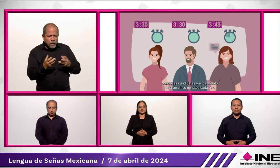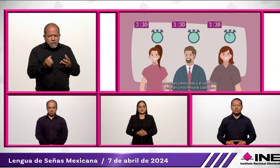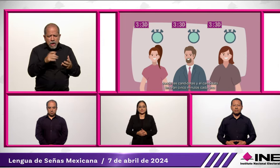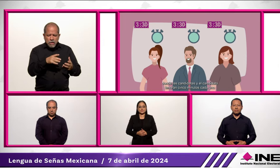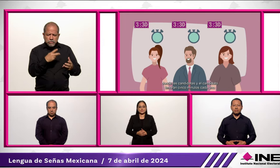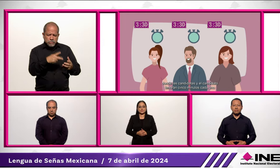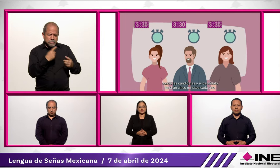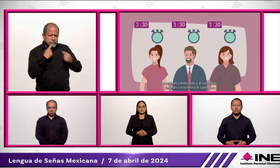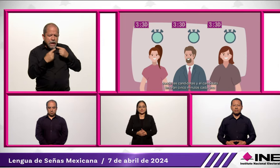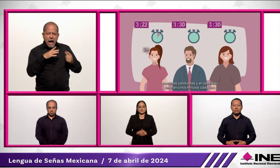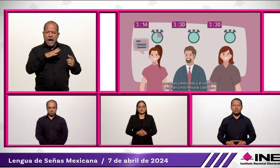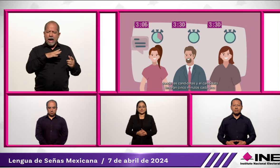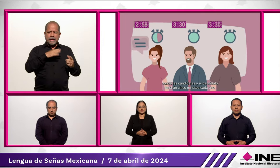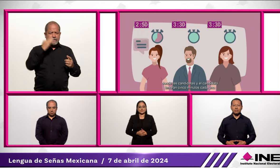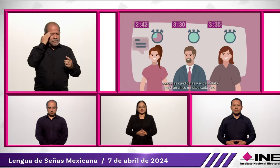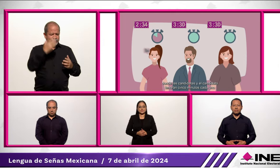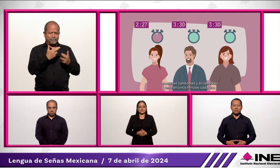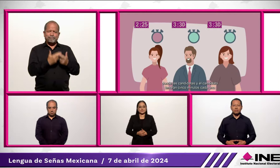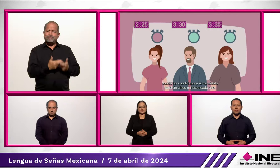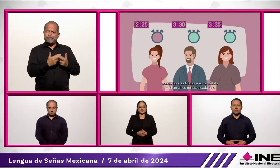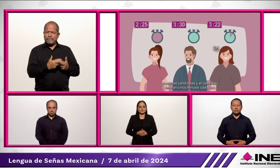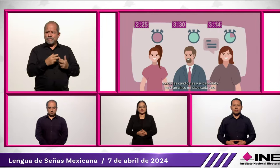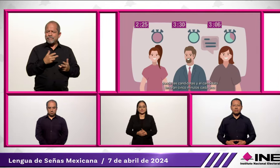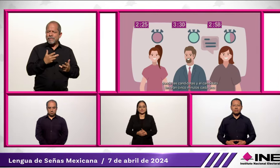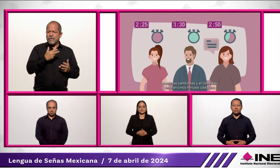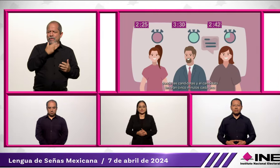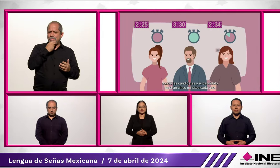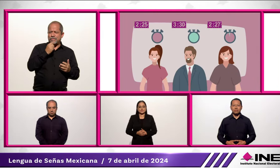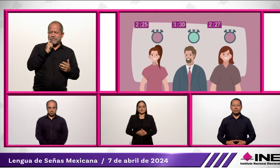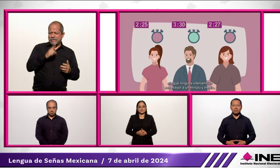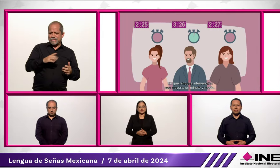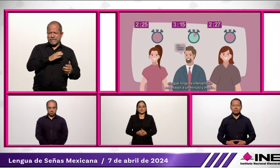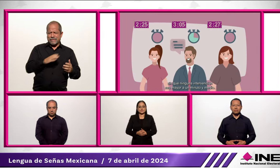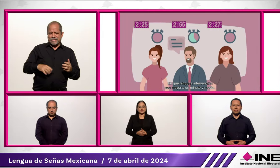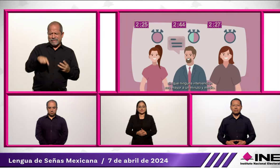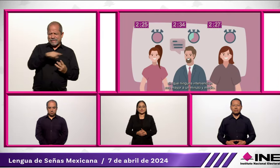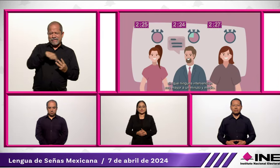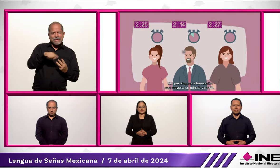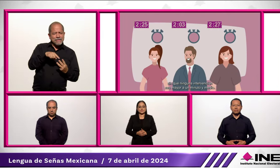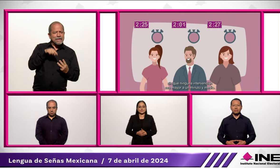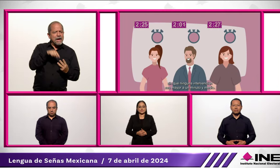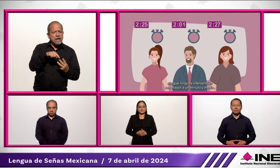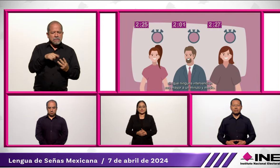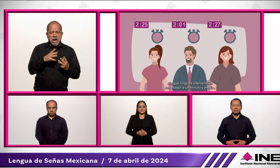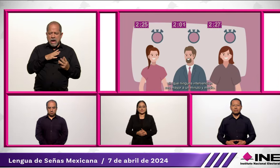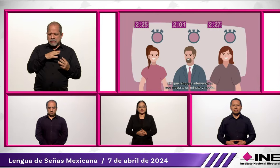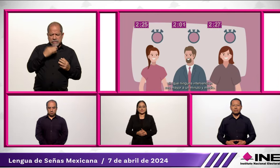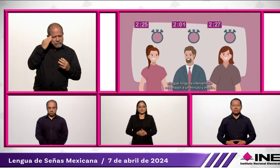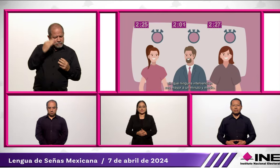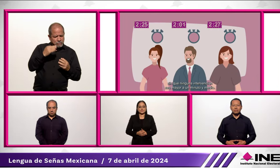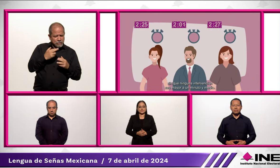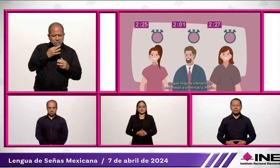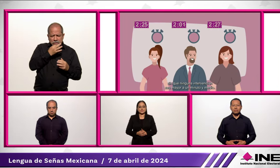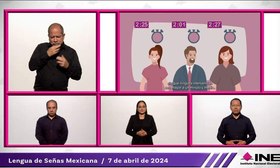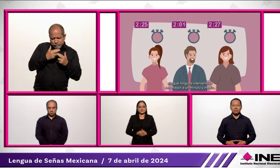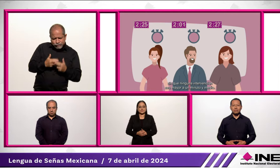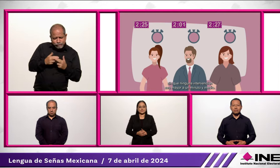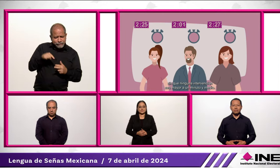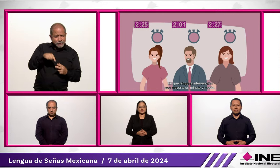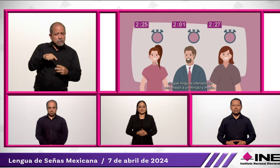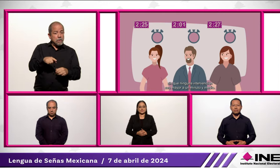las candidatas y el candidato tendrán 5 minutos cada uno sin que ninguna intervención sea mayor